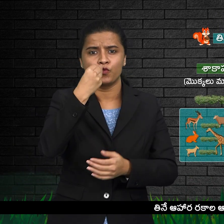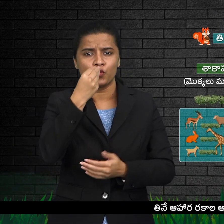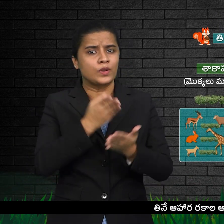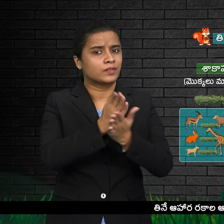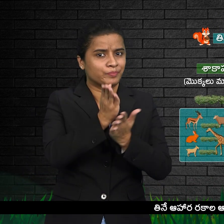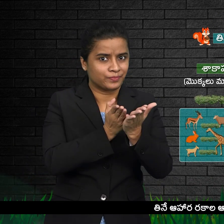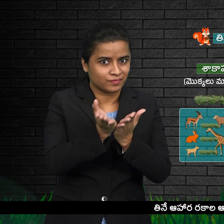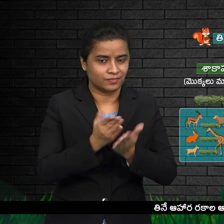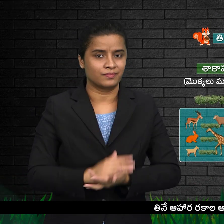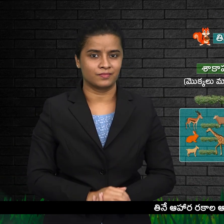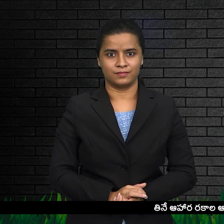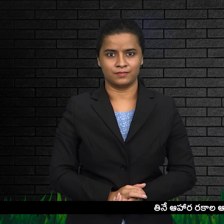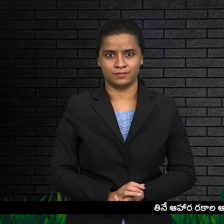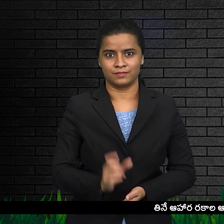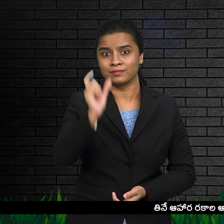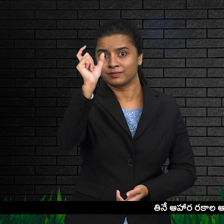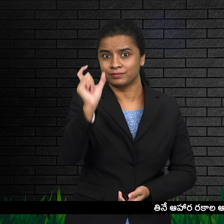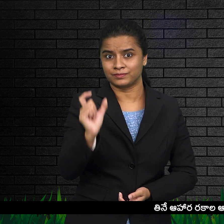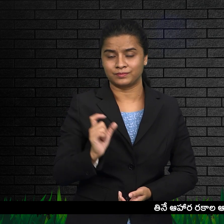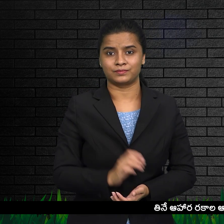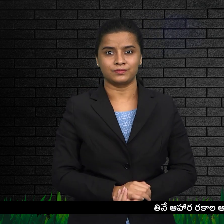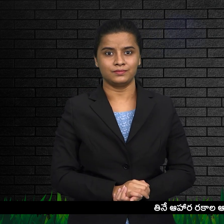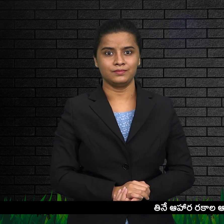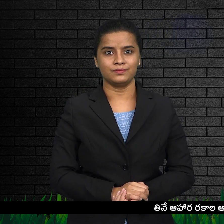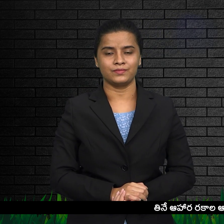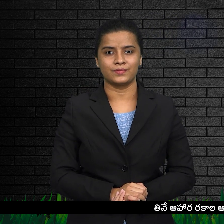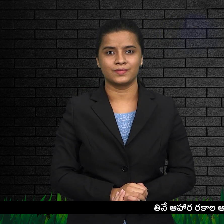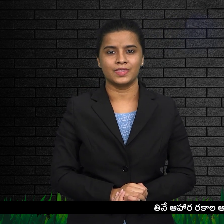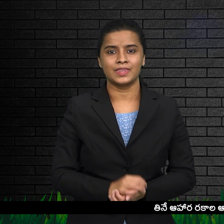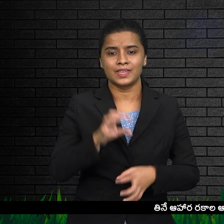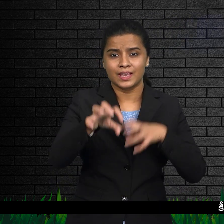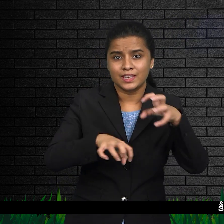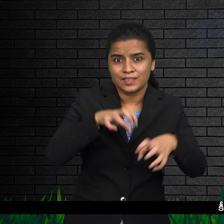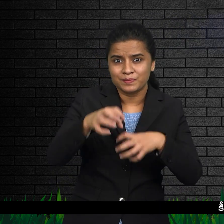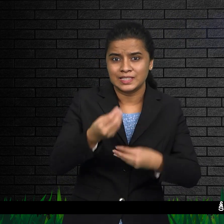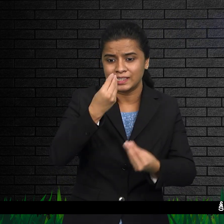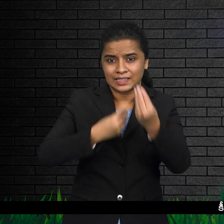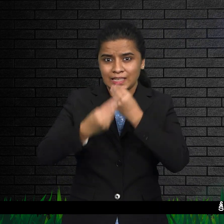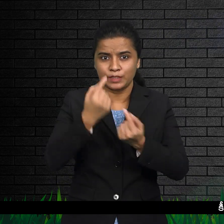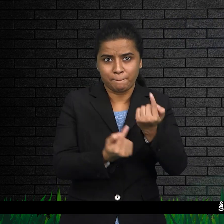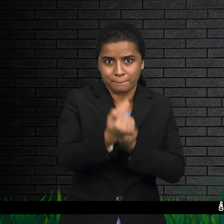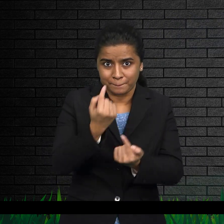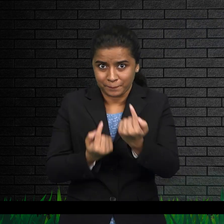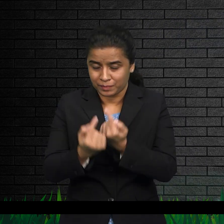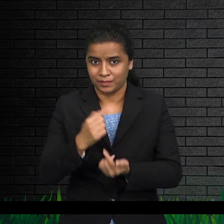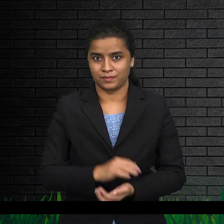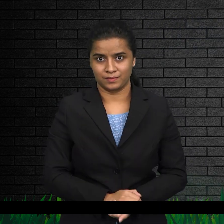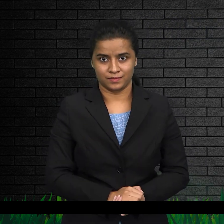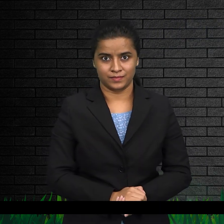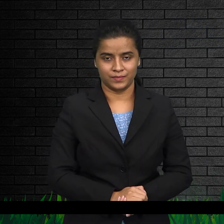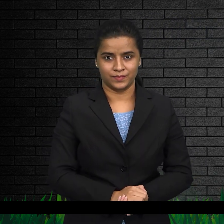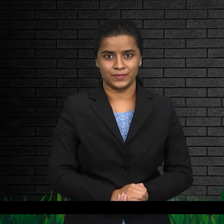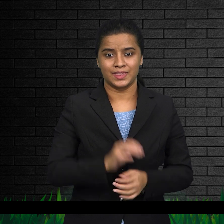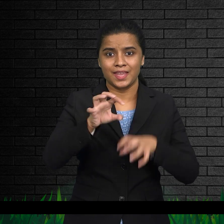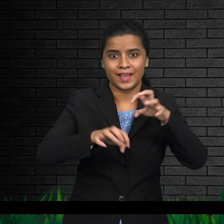తినే ఆహార రకాల ఆధారంగా జంతువుల వర్గీకరణ. కీలక పదాలు: శాకాహారి,